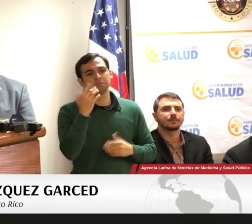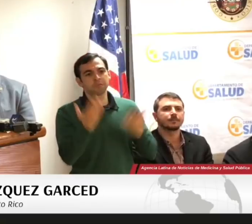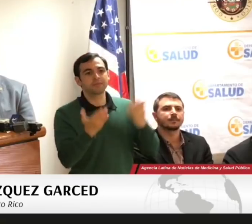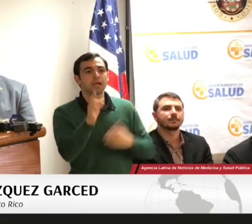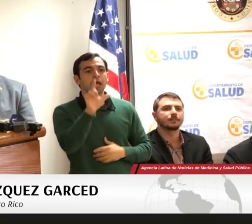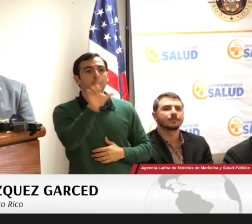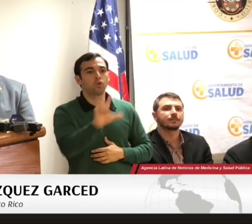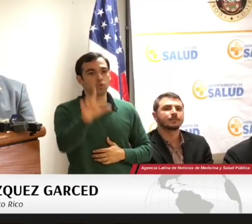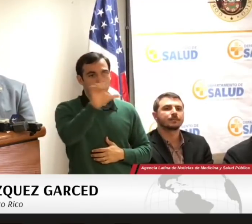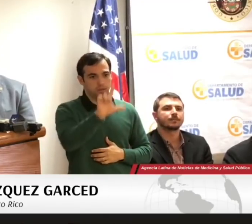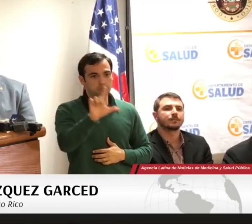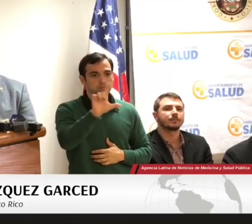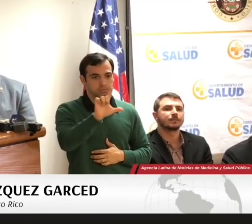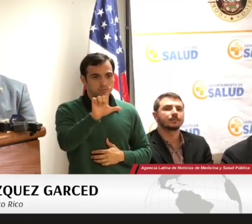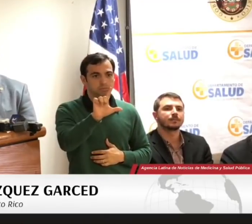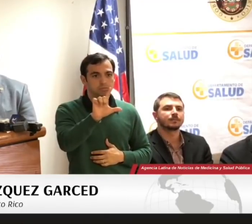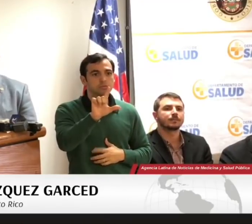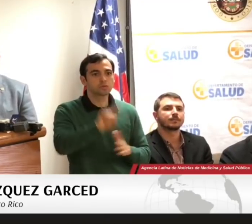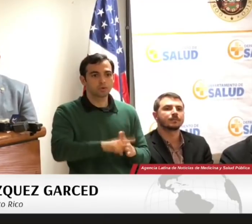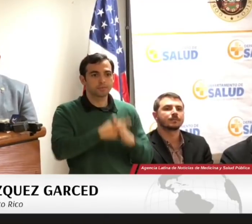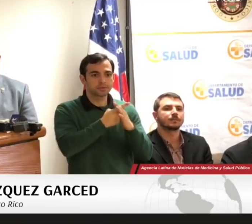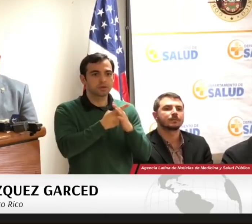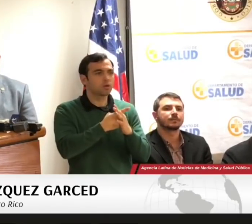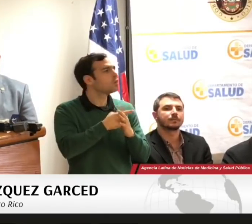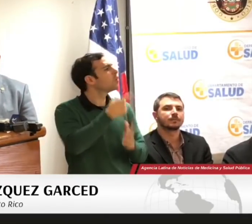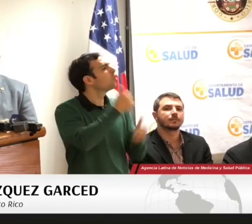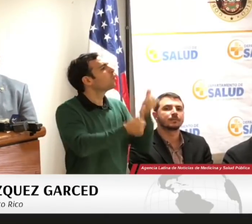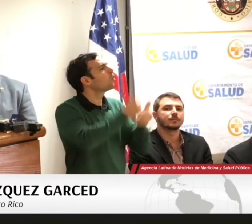esté exclusivamente para estos casos.